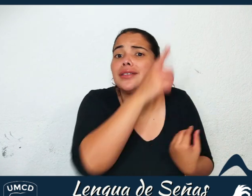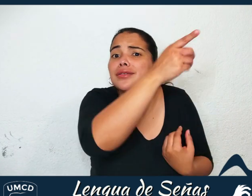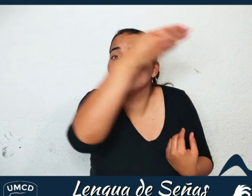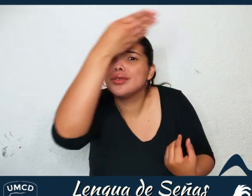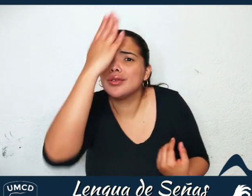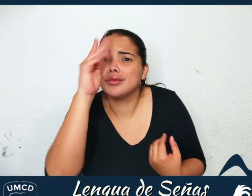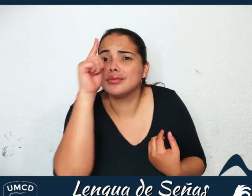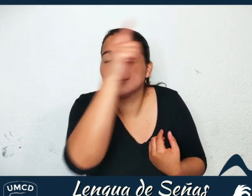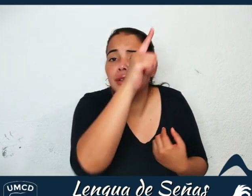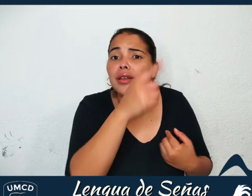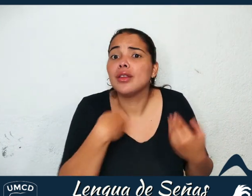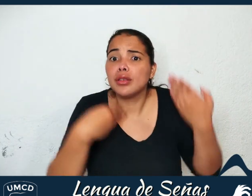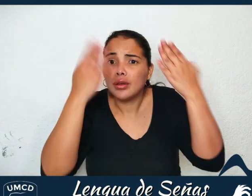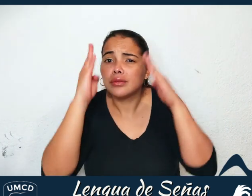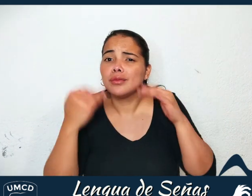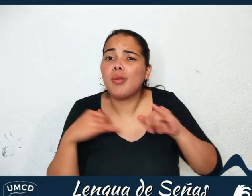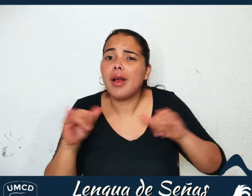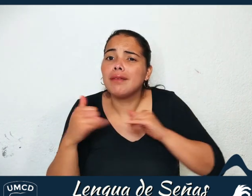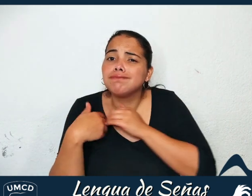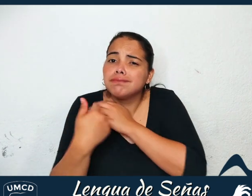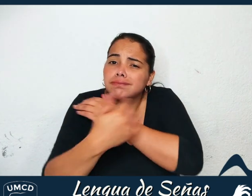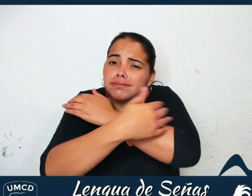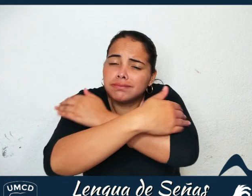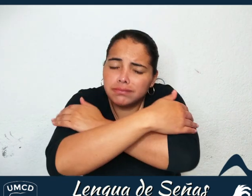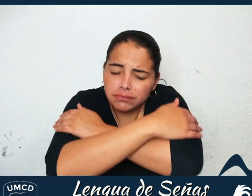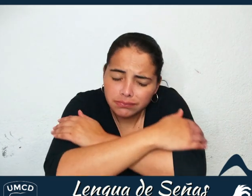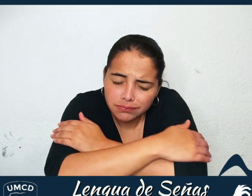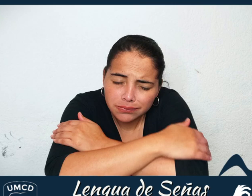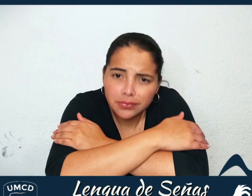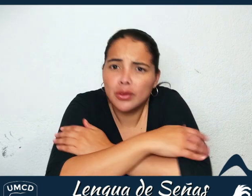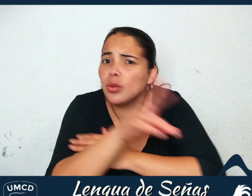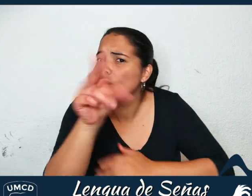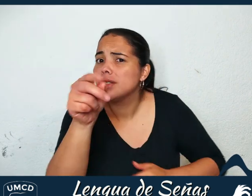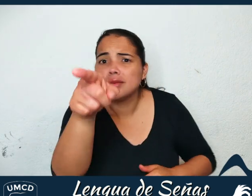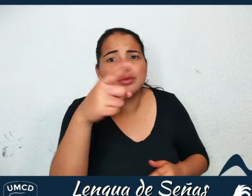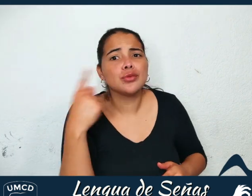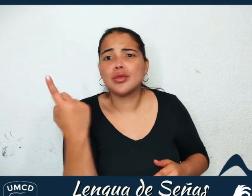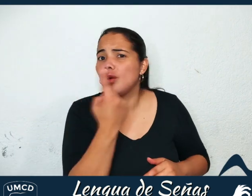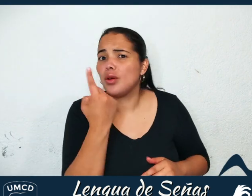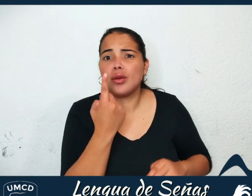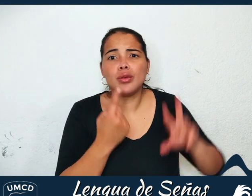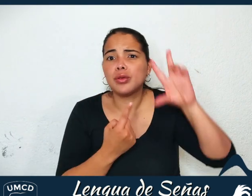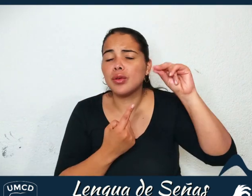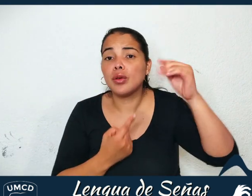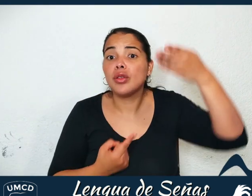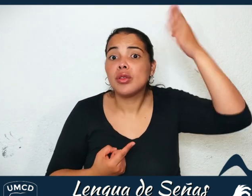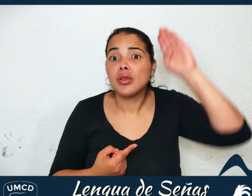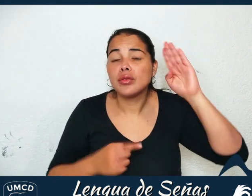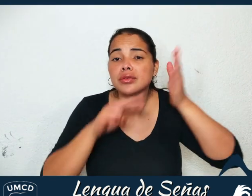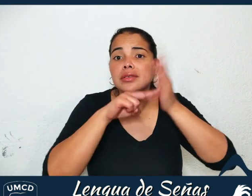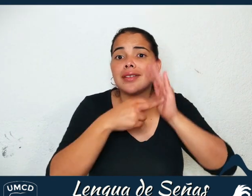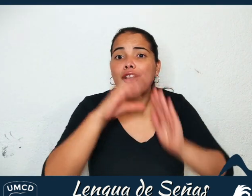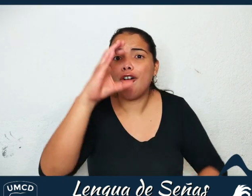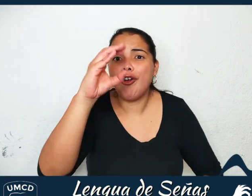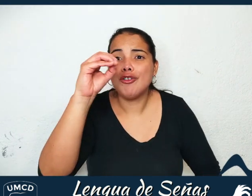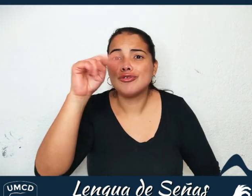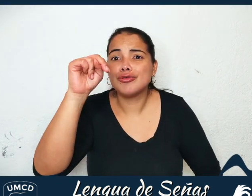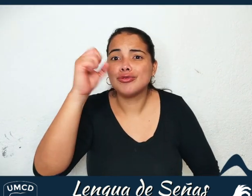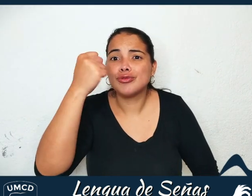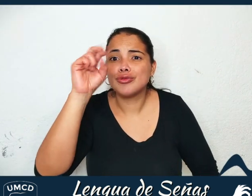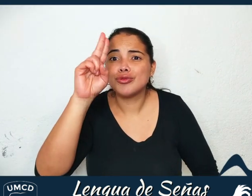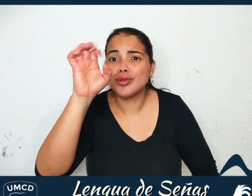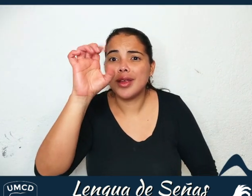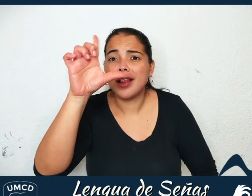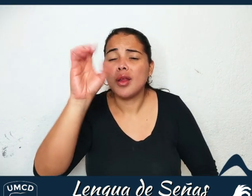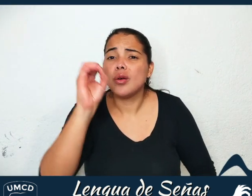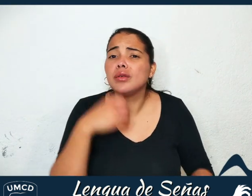Dios. Es Dios quien viene a nuestras vidas. Él es el que nos ministra. La palabra consuelo o la